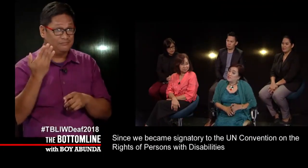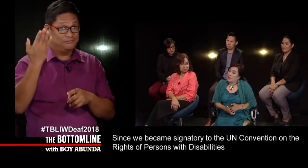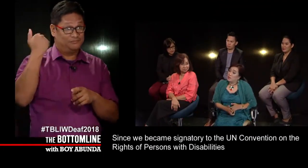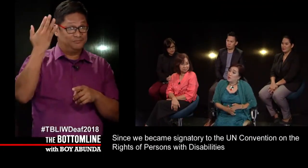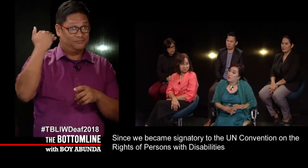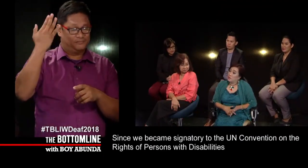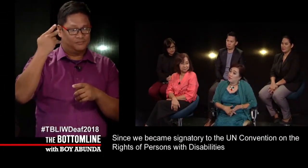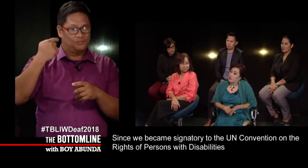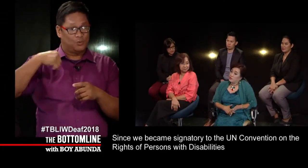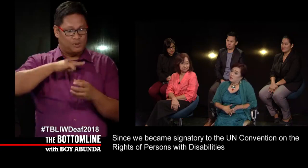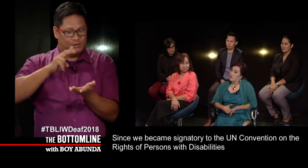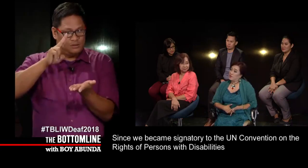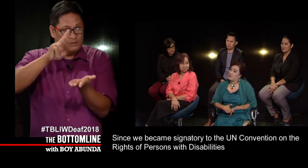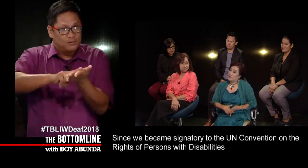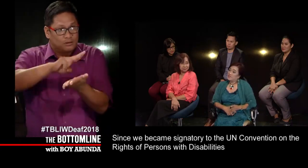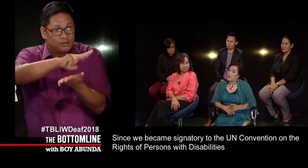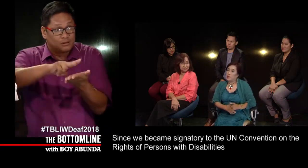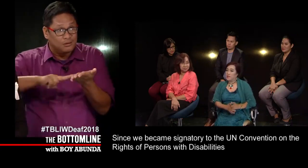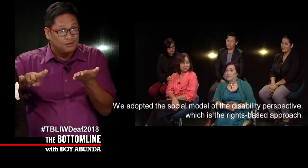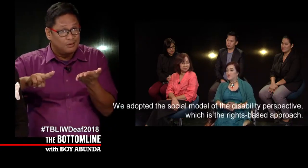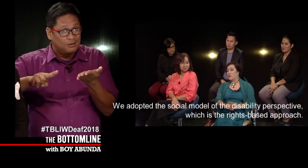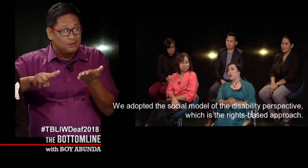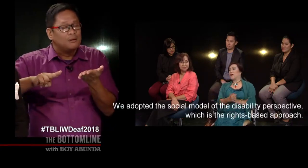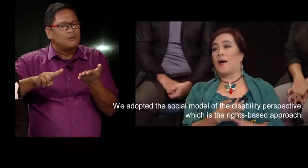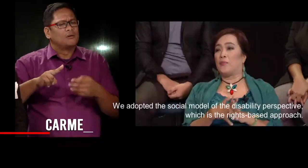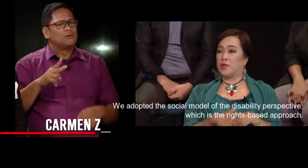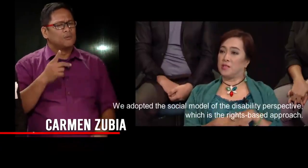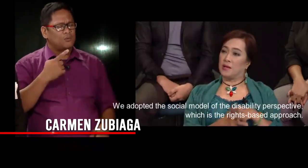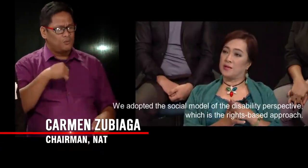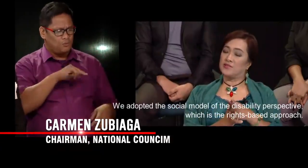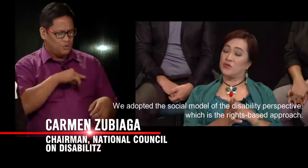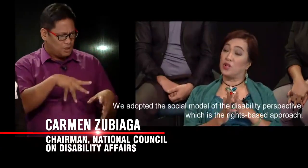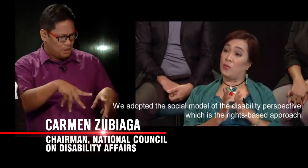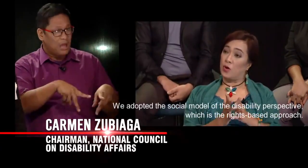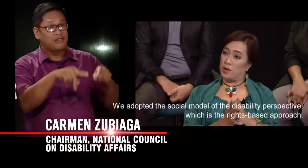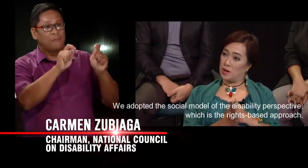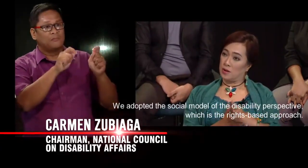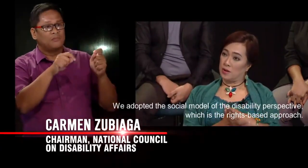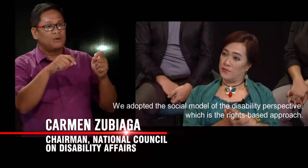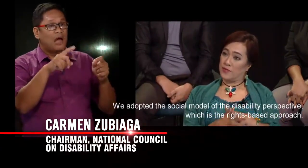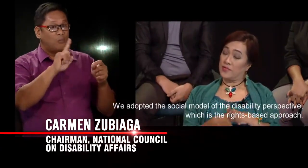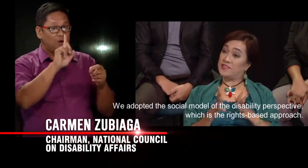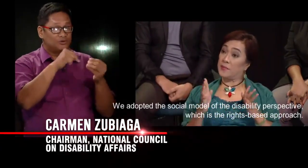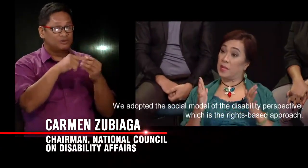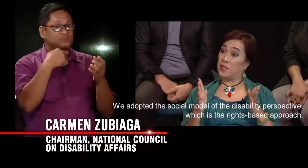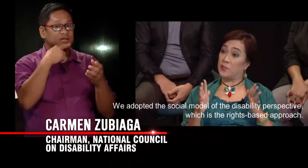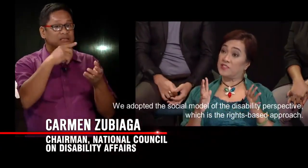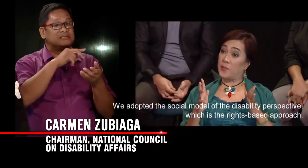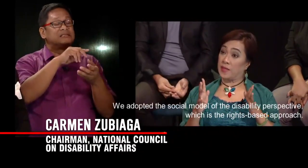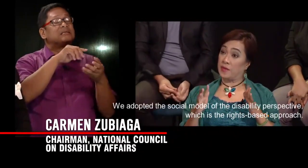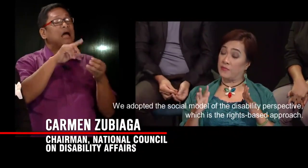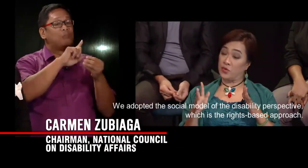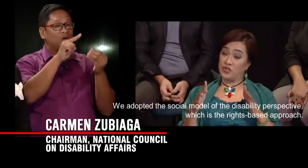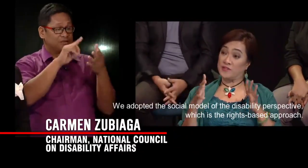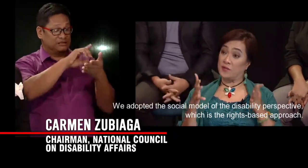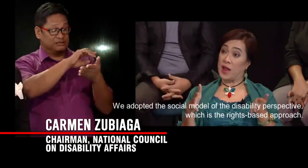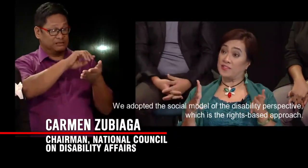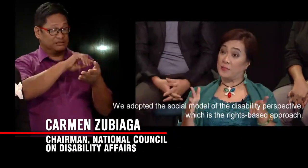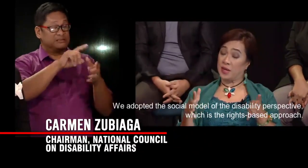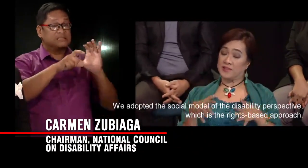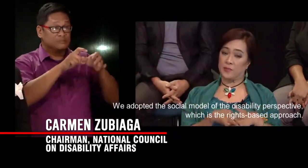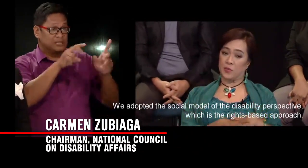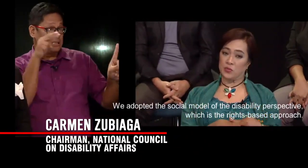signatory sa UN Convention on the Rights of Disabilities, we adopted the social model of disability perspective, which is